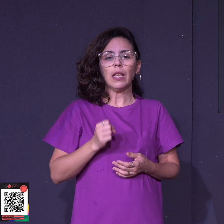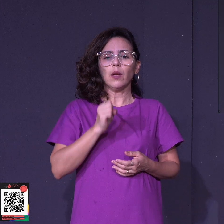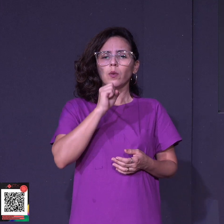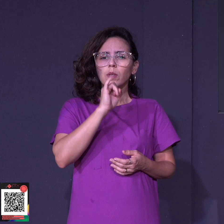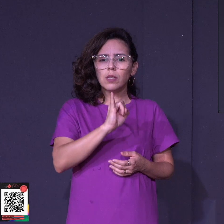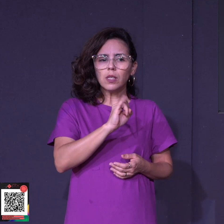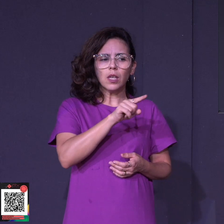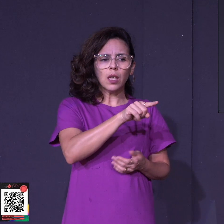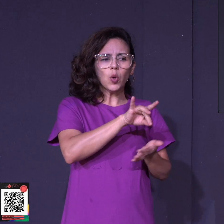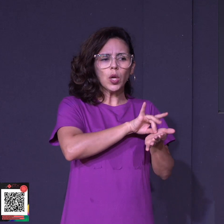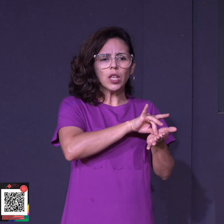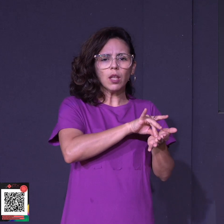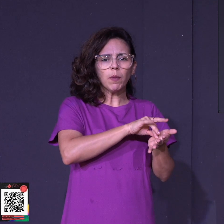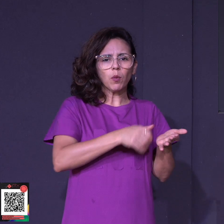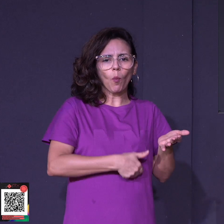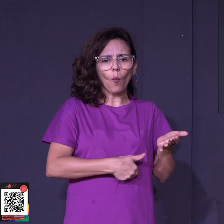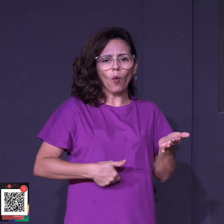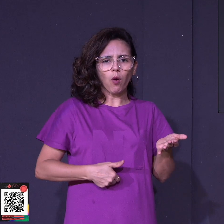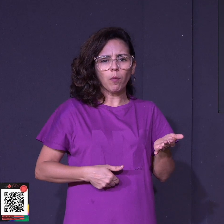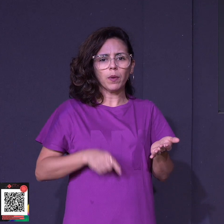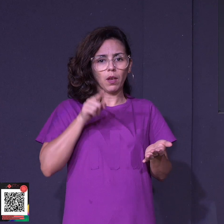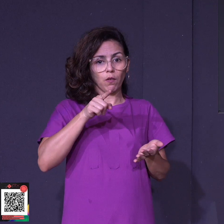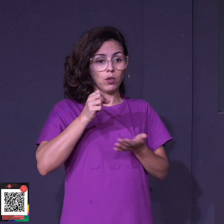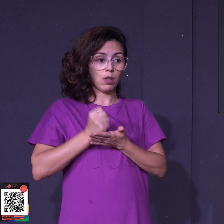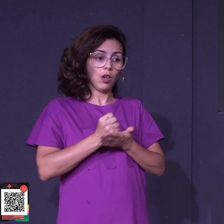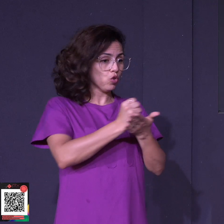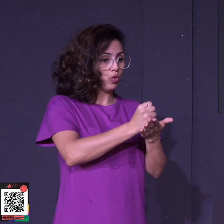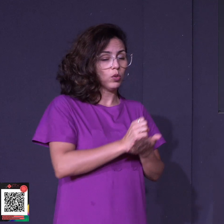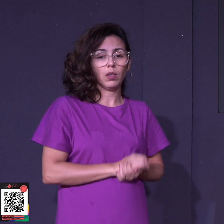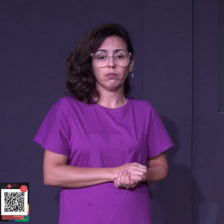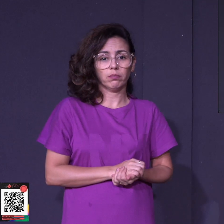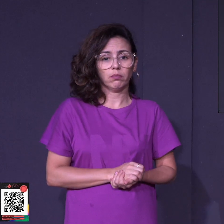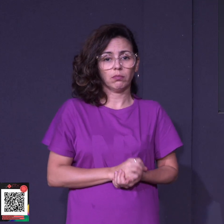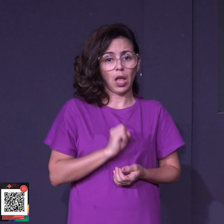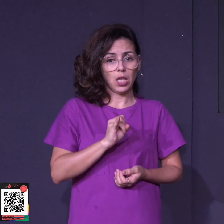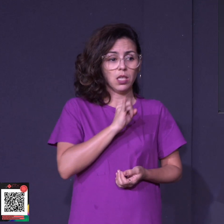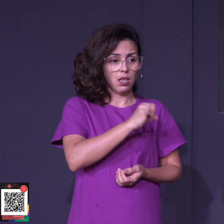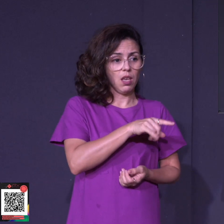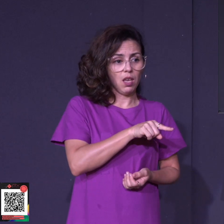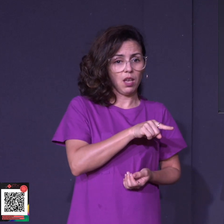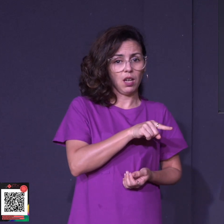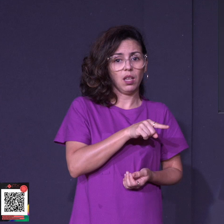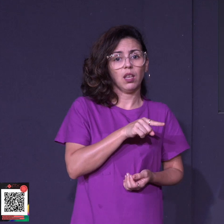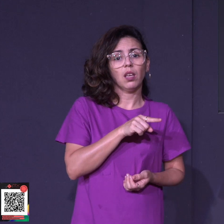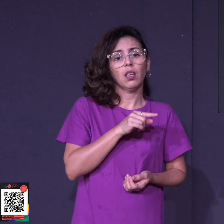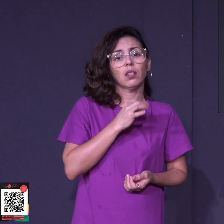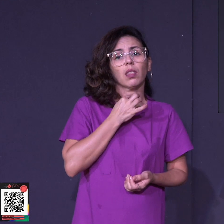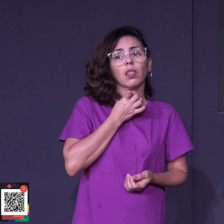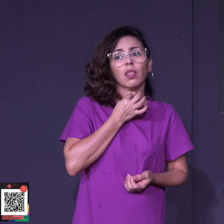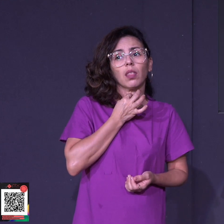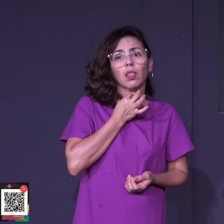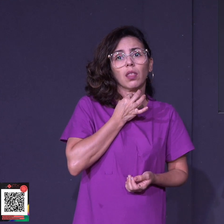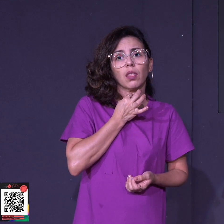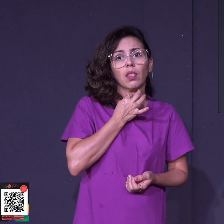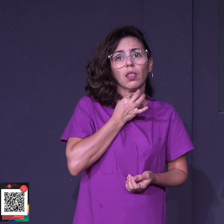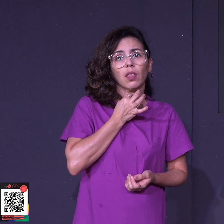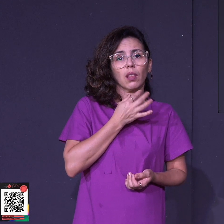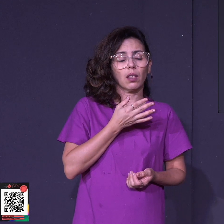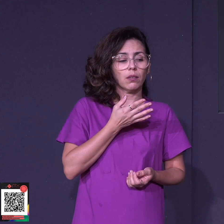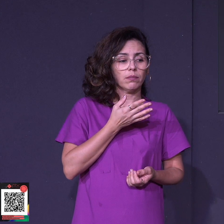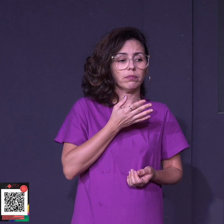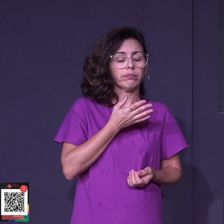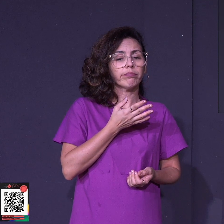comer. Se tiver sede, dele de beber. Fazendo isso, você amontoará